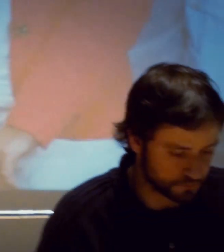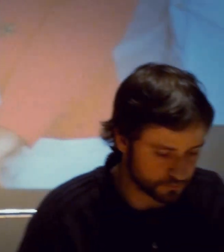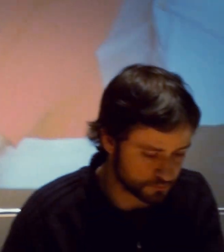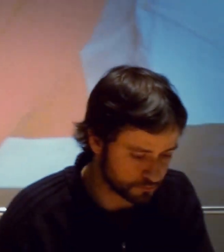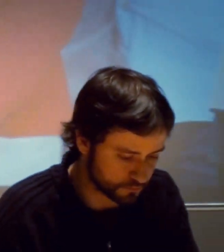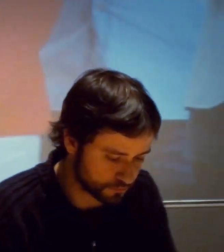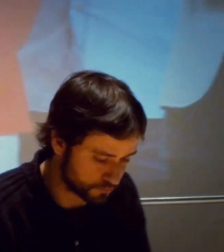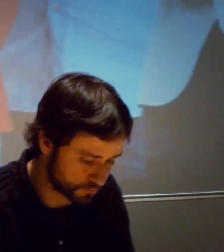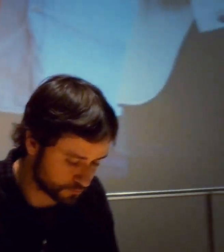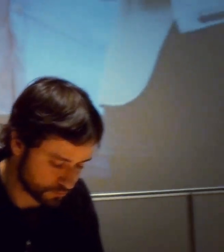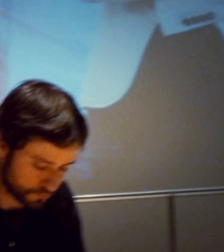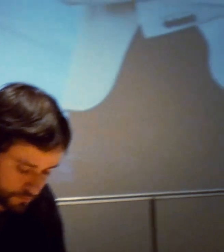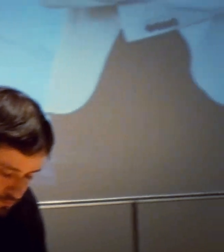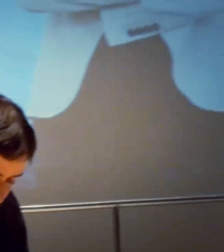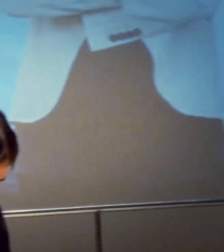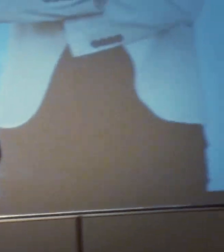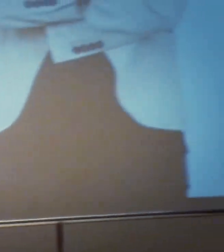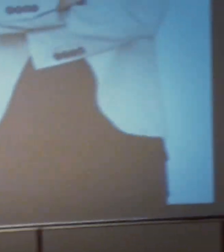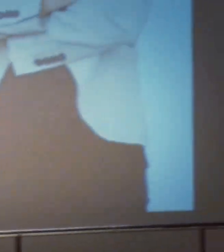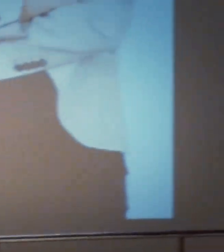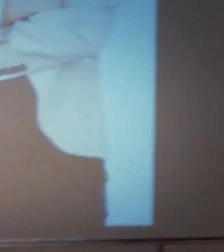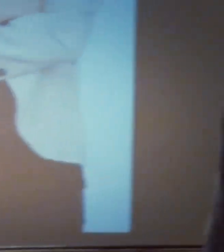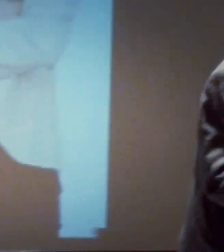manda alternativa galega de esquerda en Europa,